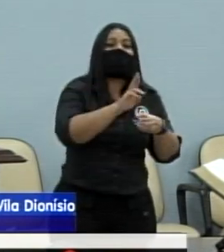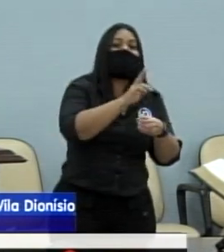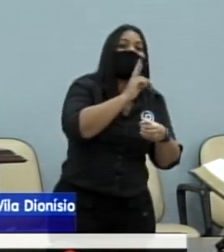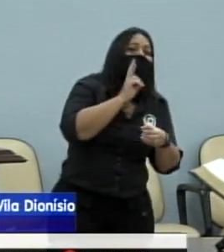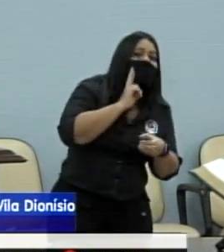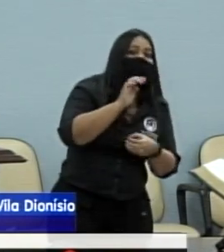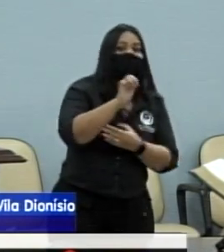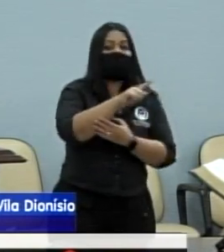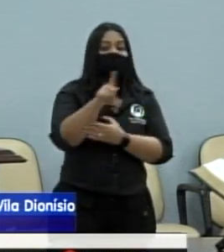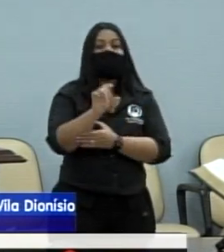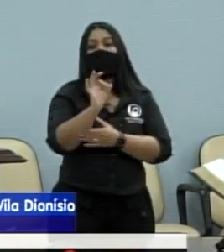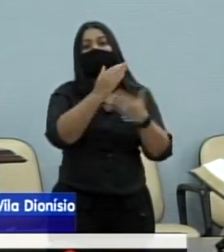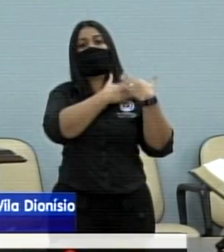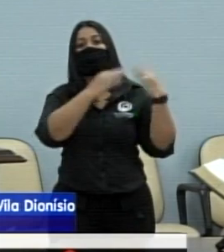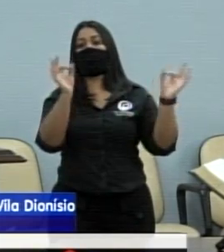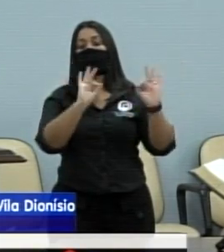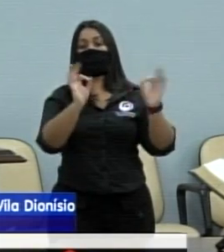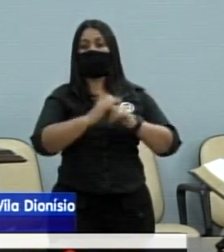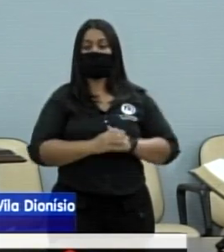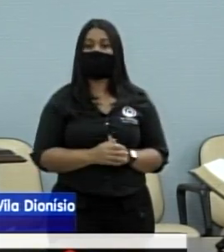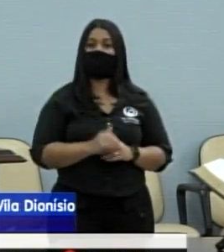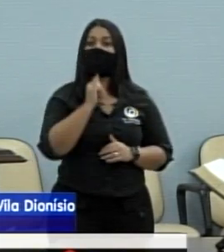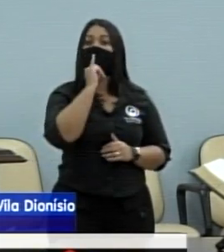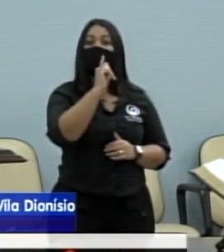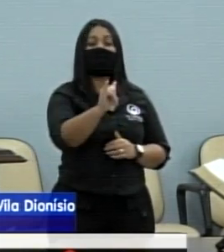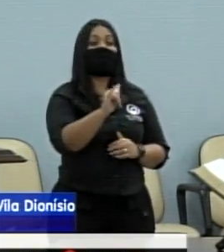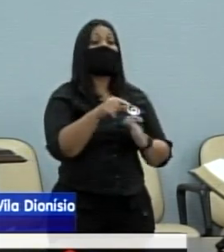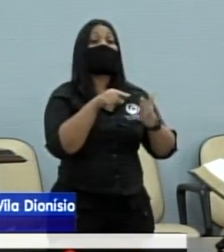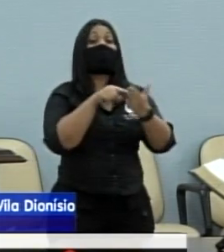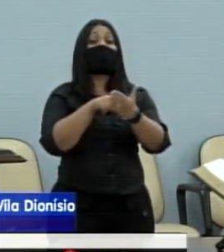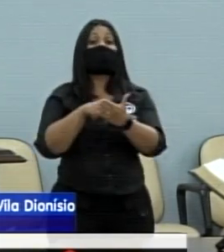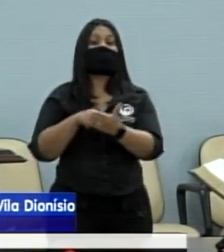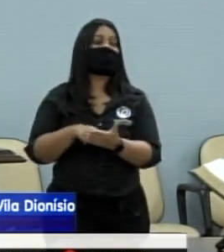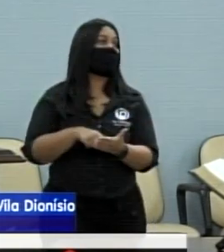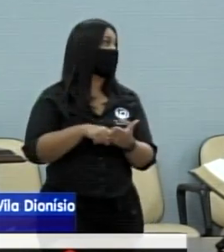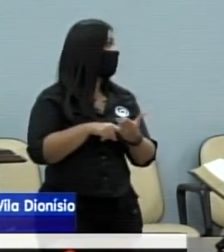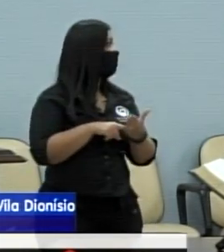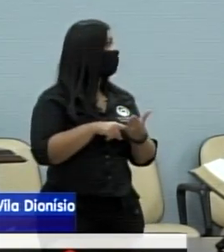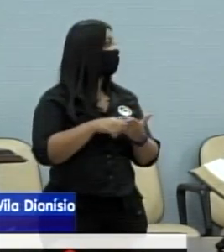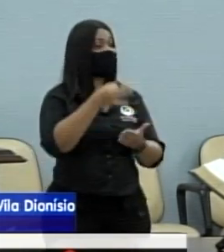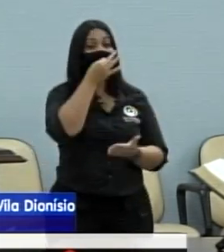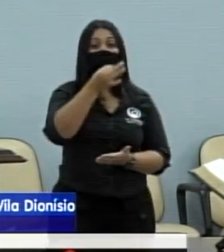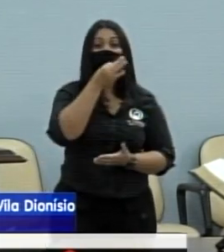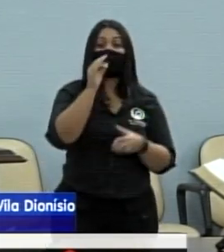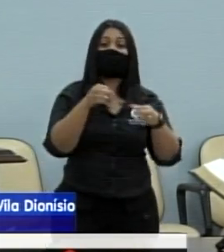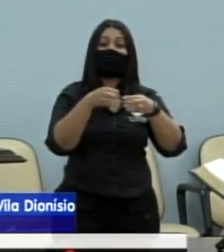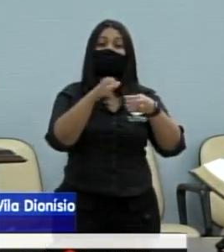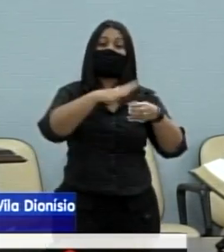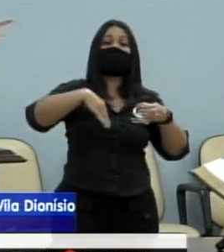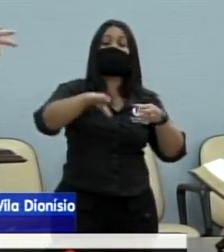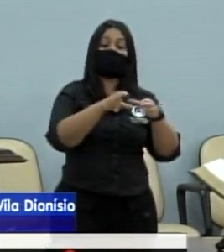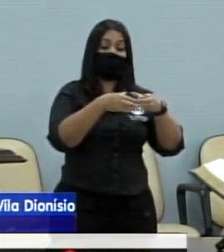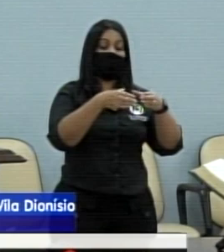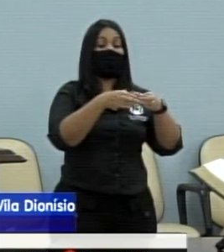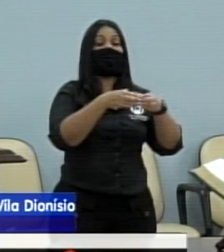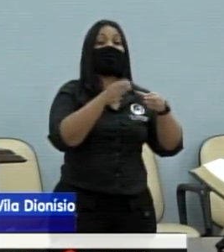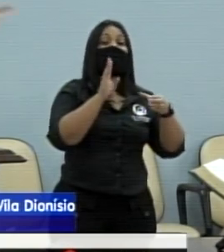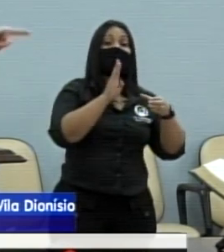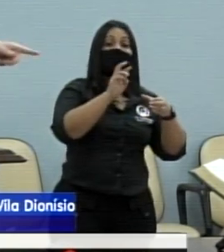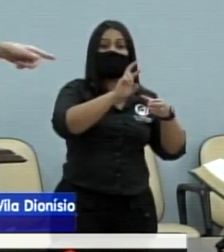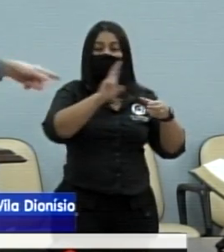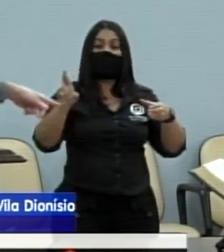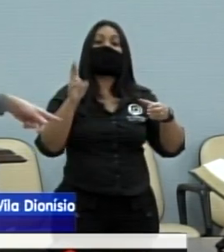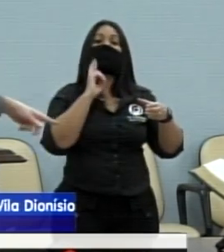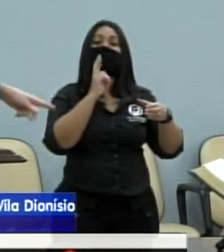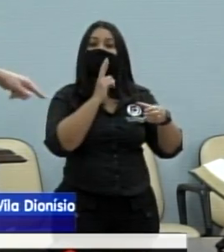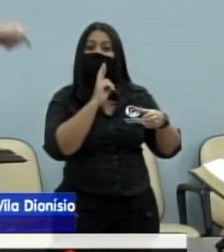é responsável. Eu gostaria, por fim, de deixar uma indicação, uma sugestão do setor de bares e restaurantes, baseada nessas leis,